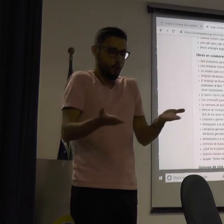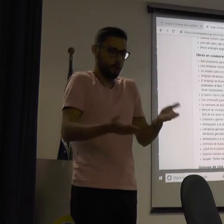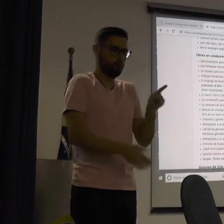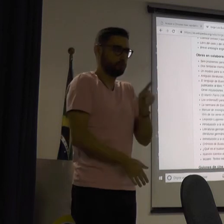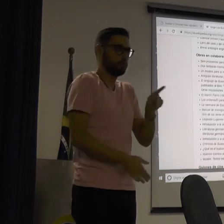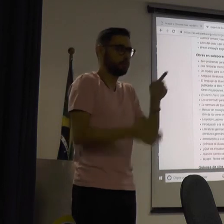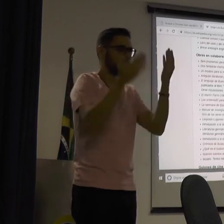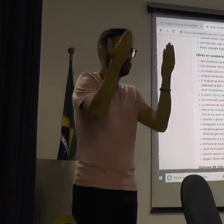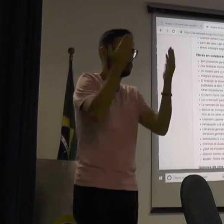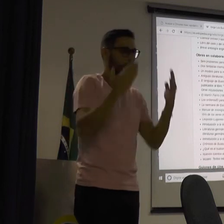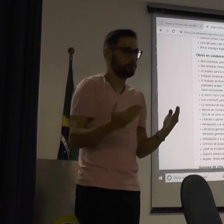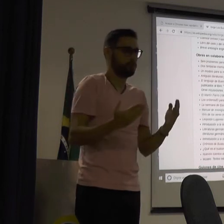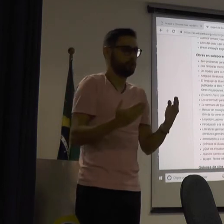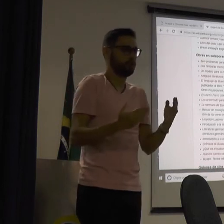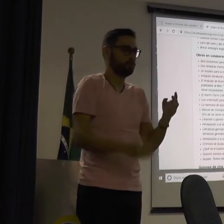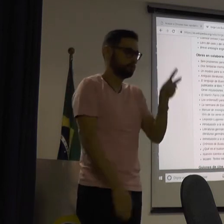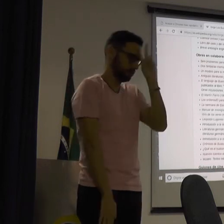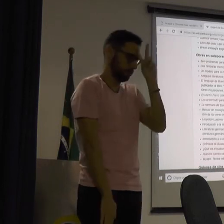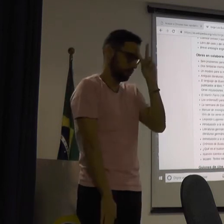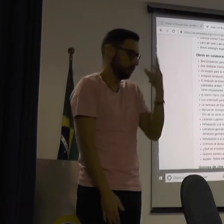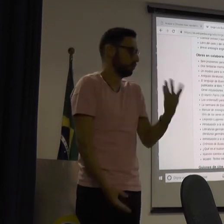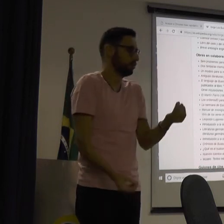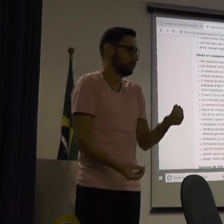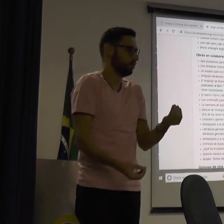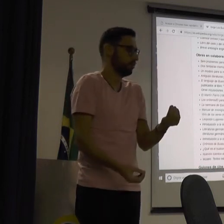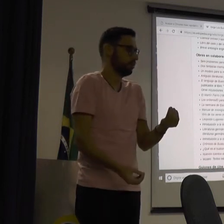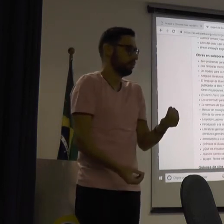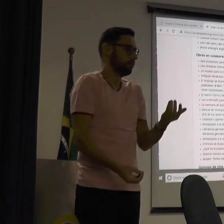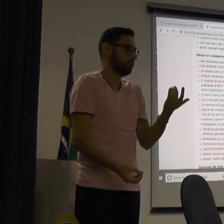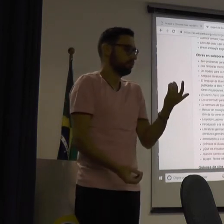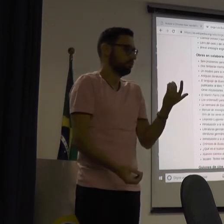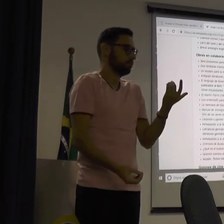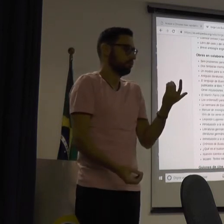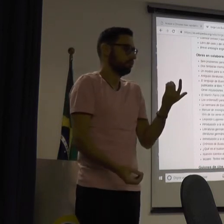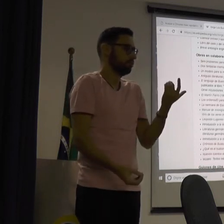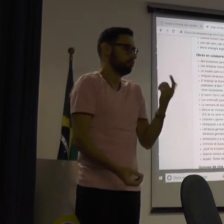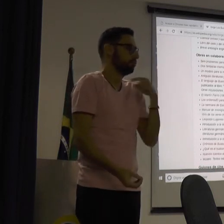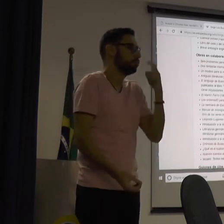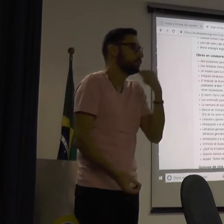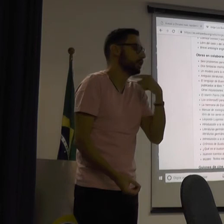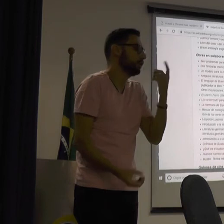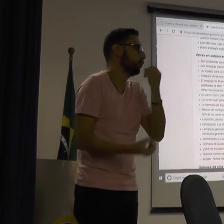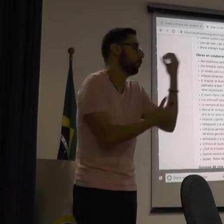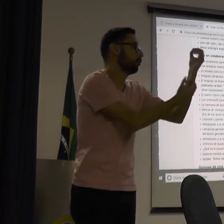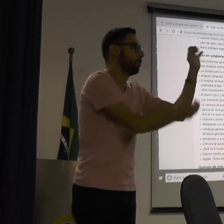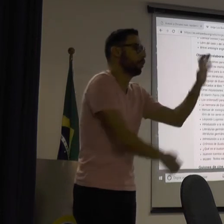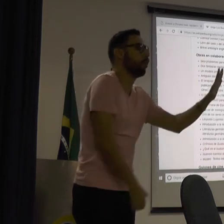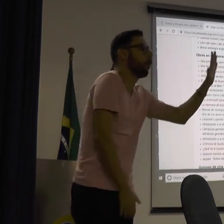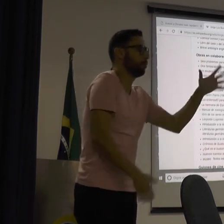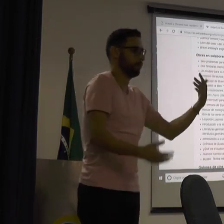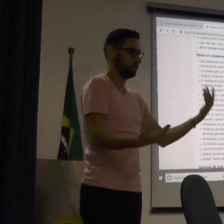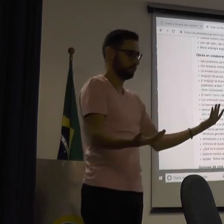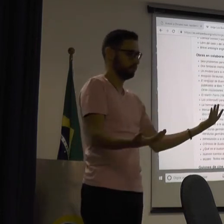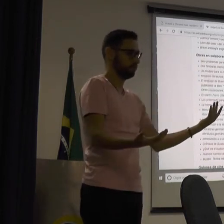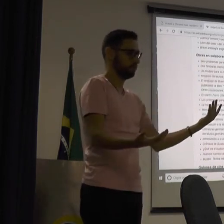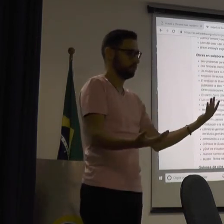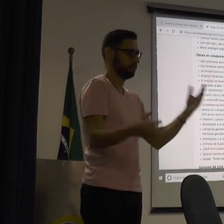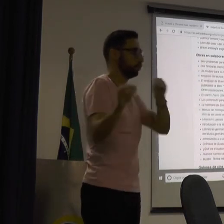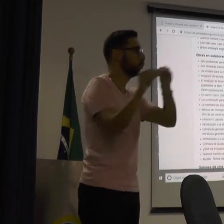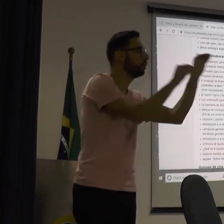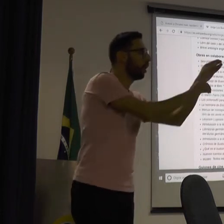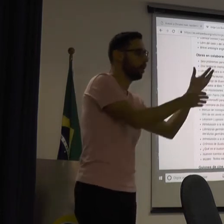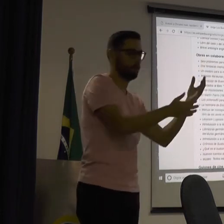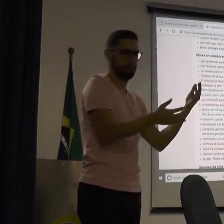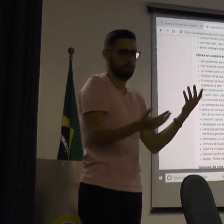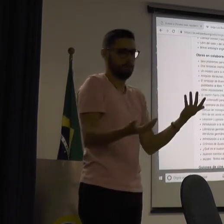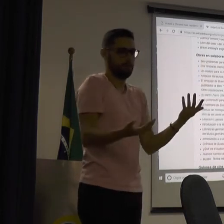psicologia do ensino médio levando o filho para a Europa, né? Não tem a mínima condição. Pode até levar, mas se manter, né? A